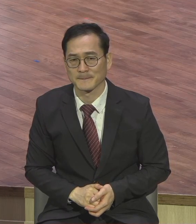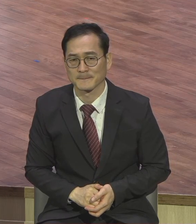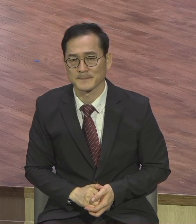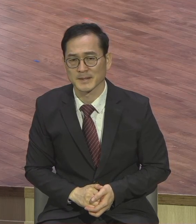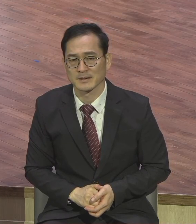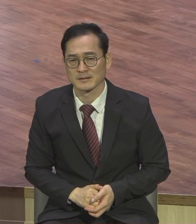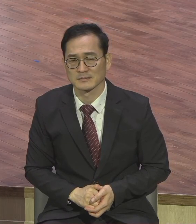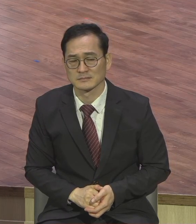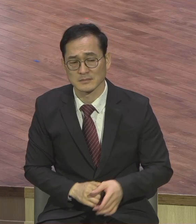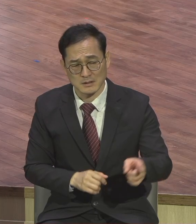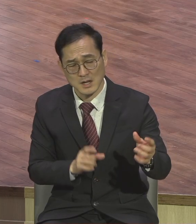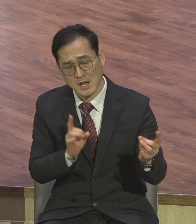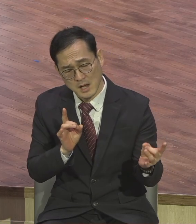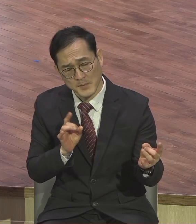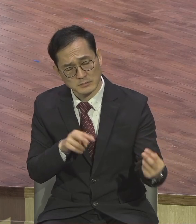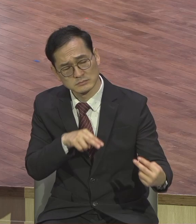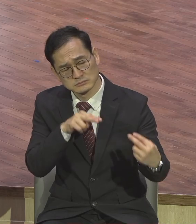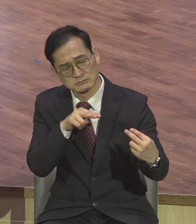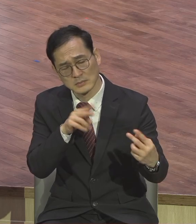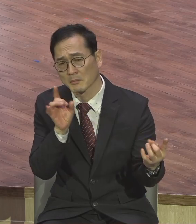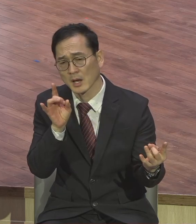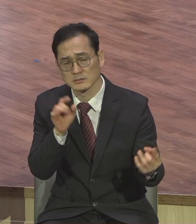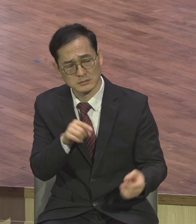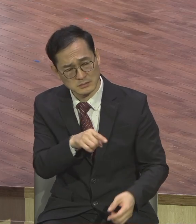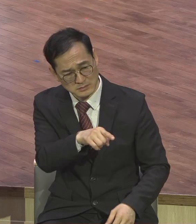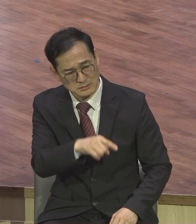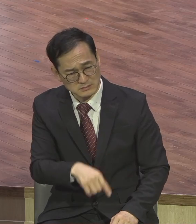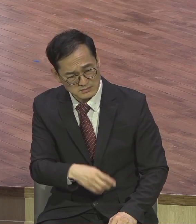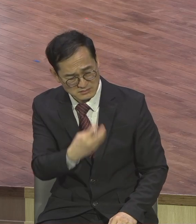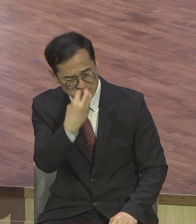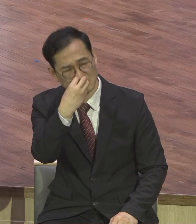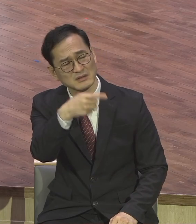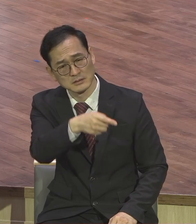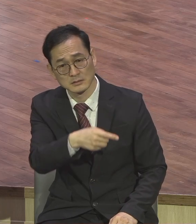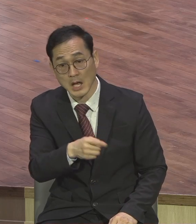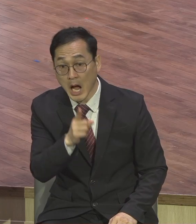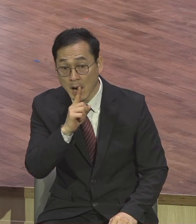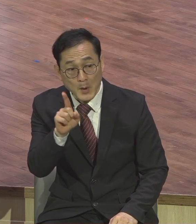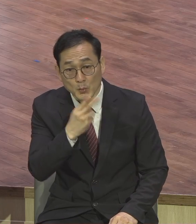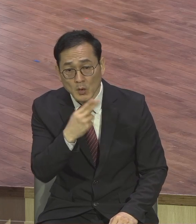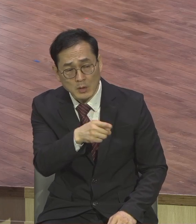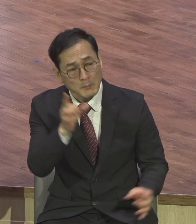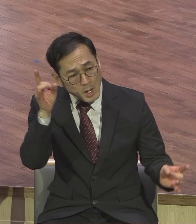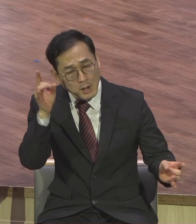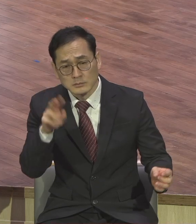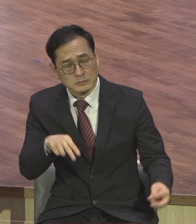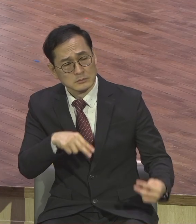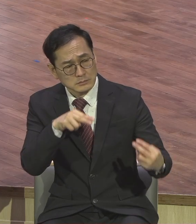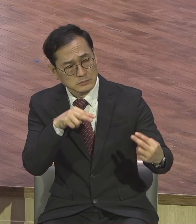그리 잘났냐? 예? 되게 건방져 보이네. 아무 말도 안 했는데.